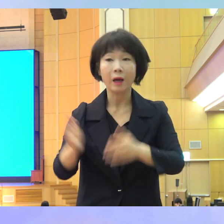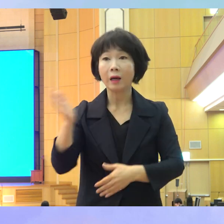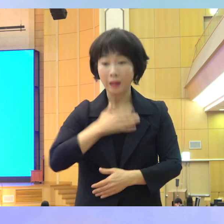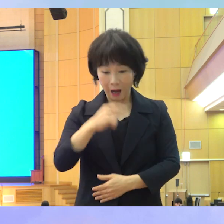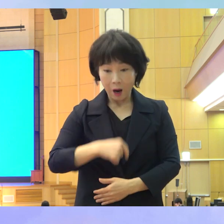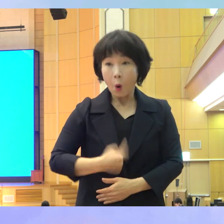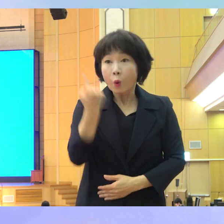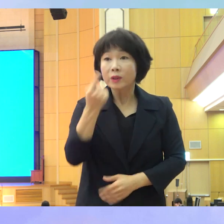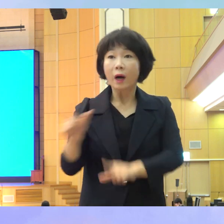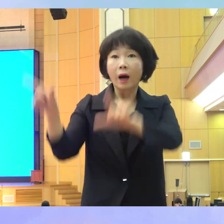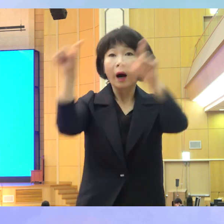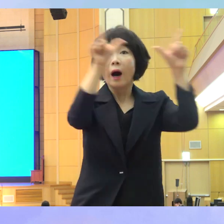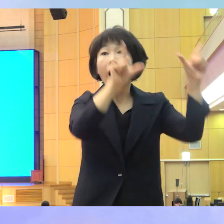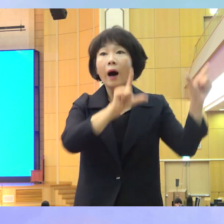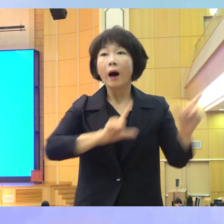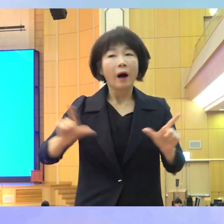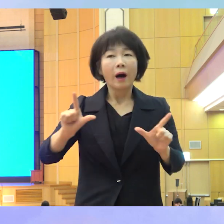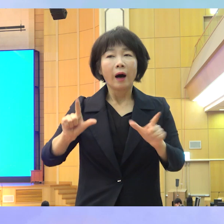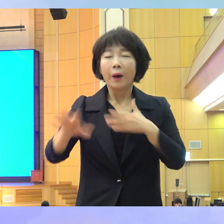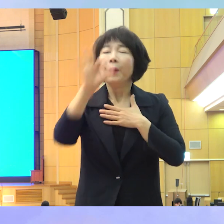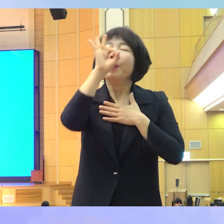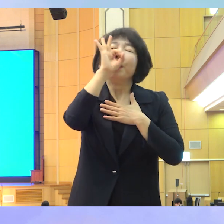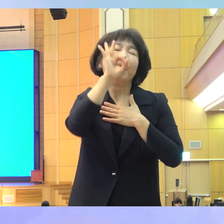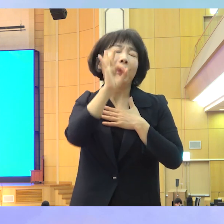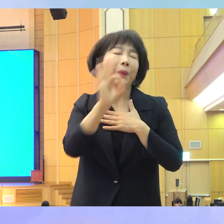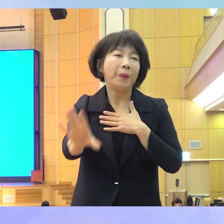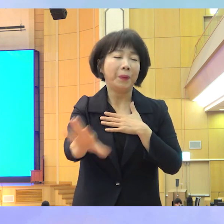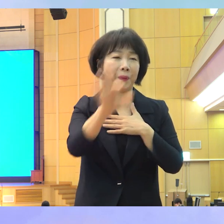없네 나 혼자 못